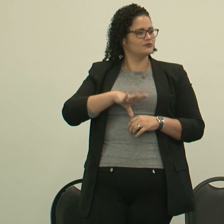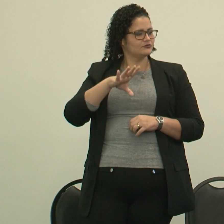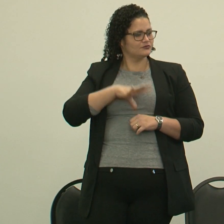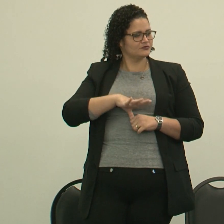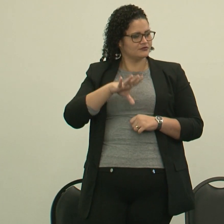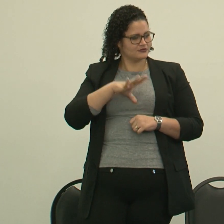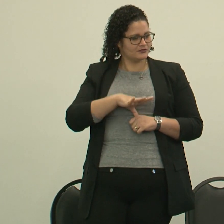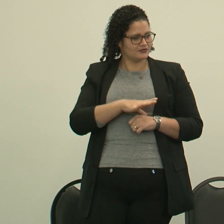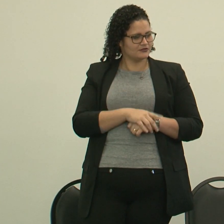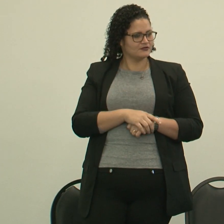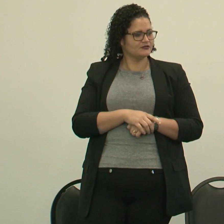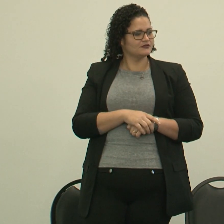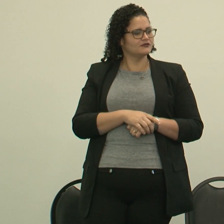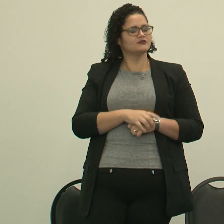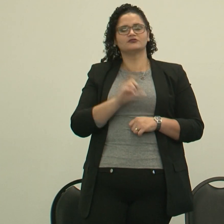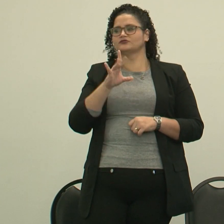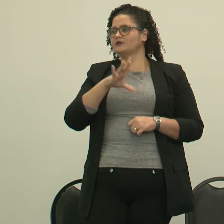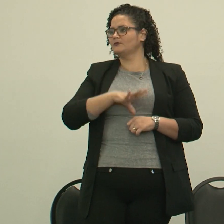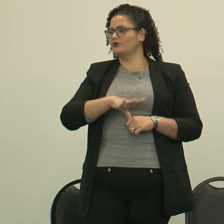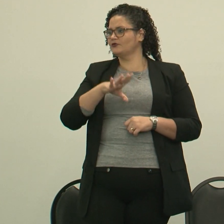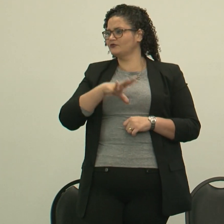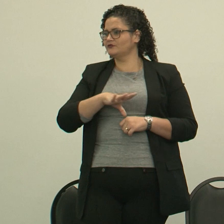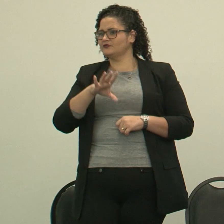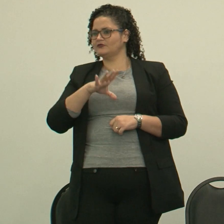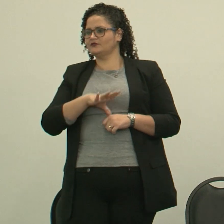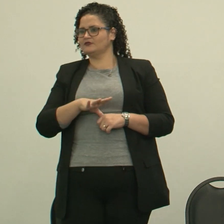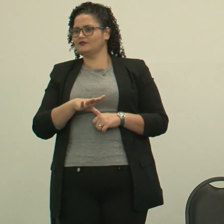né? Foi só português.